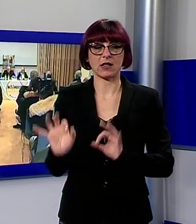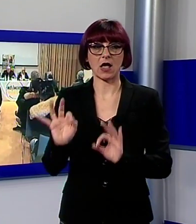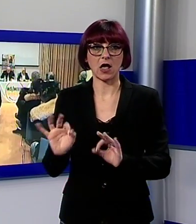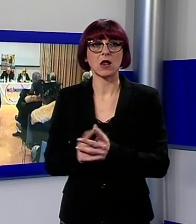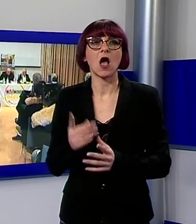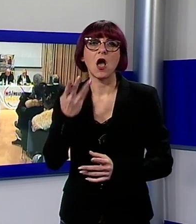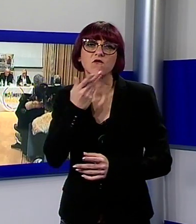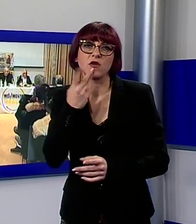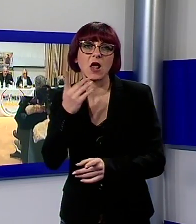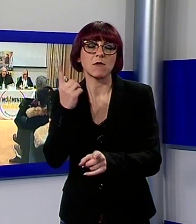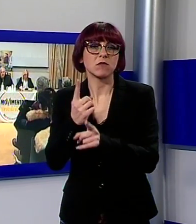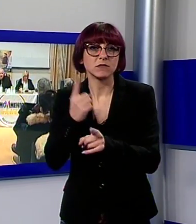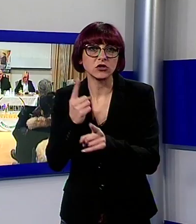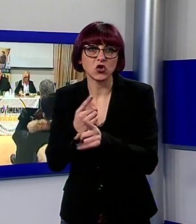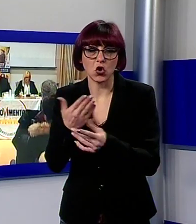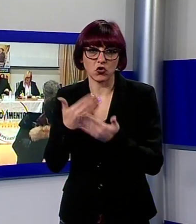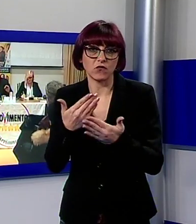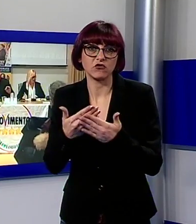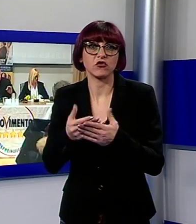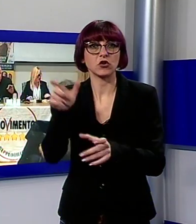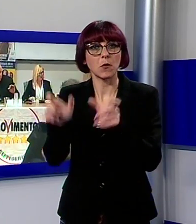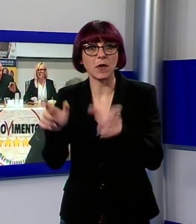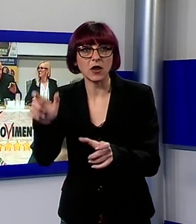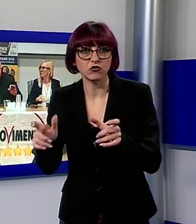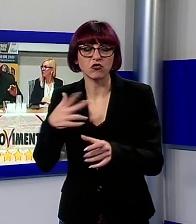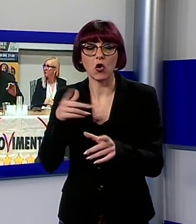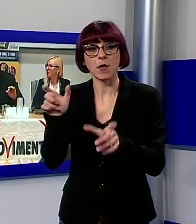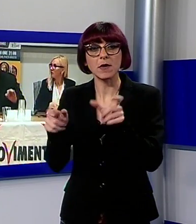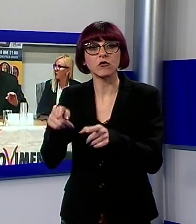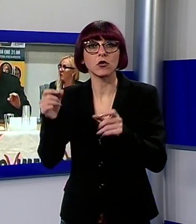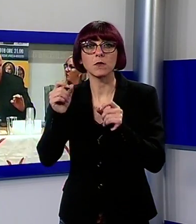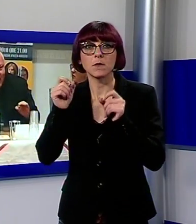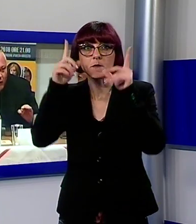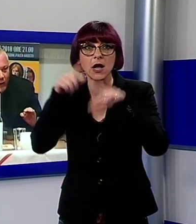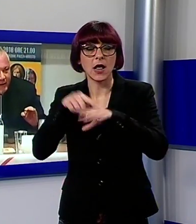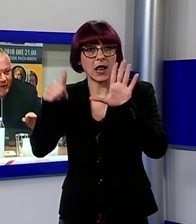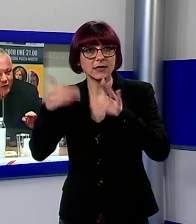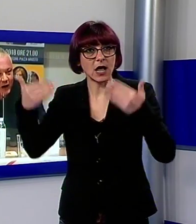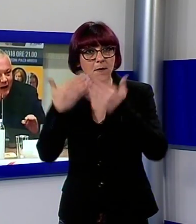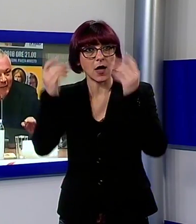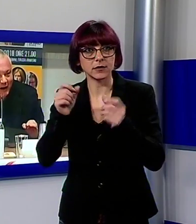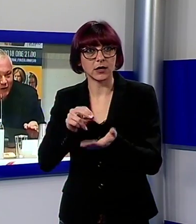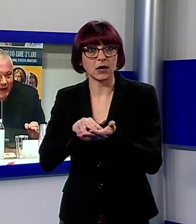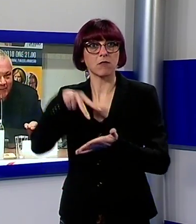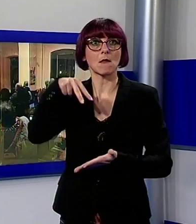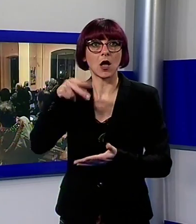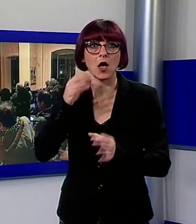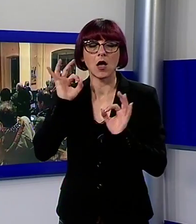quella che vive e si alza la mattina alle 6, quella che lavora con le mani, la gente comune, quella normale. All'incontro